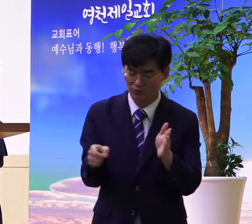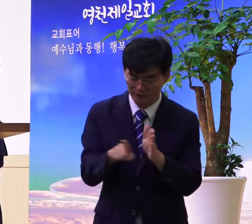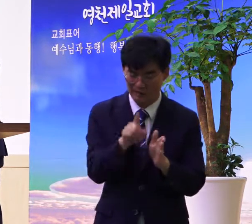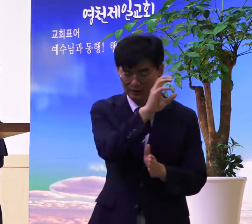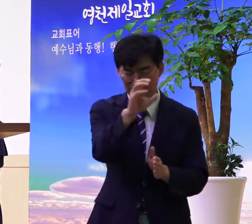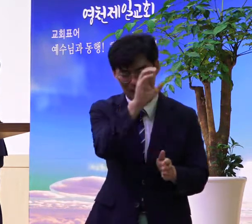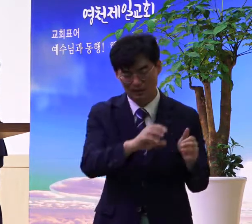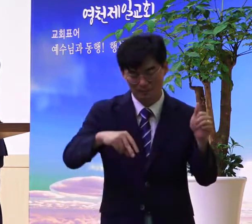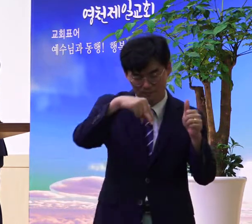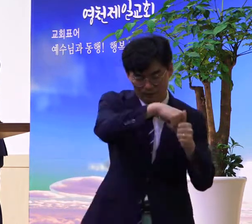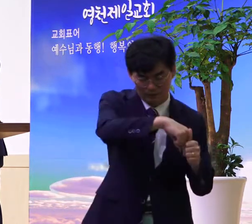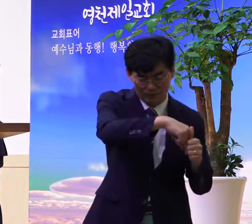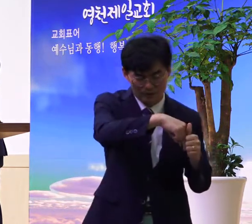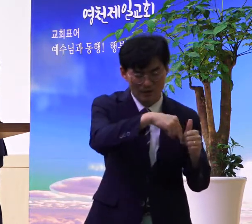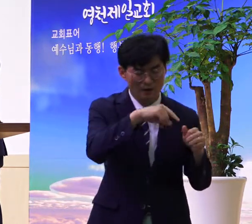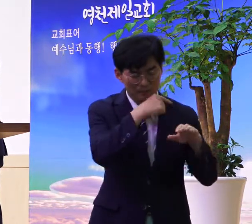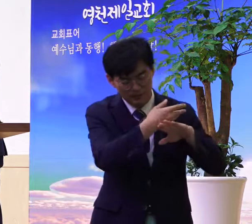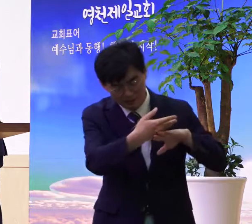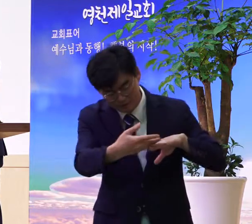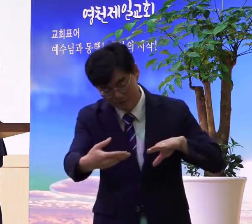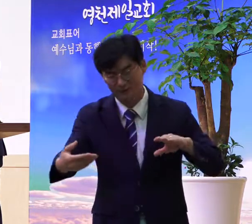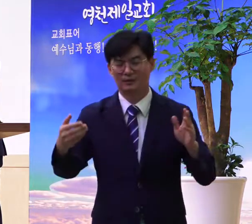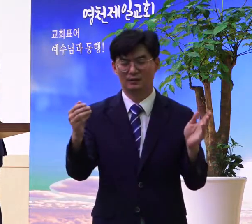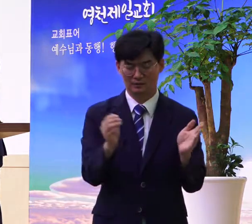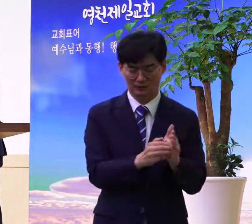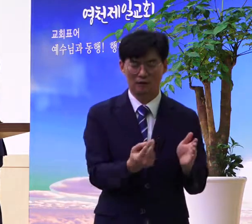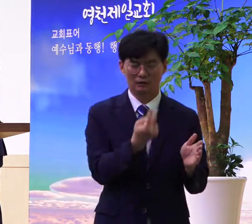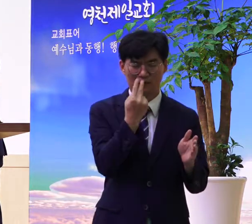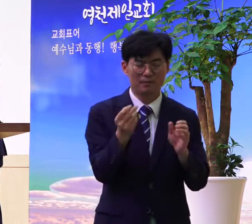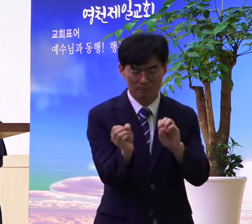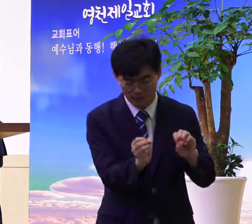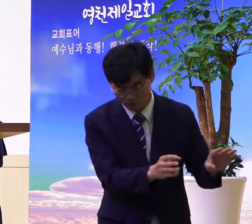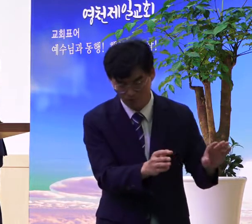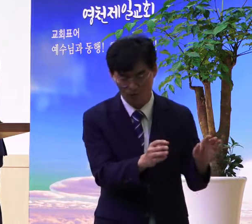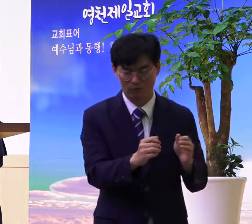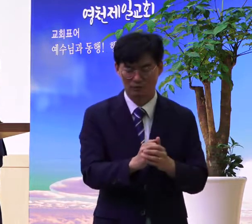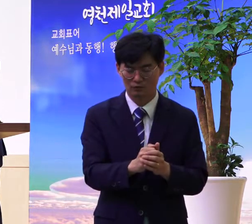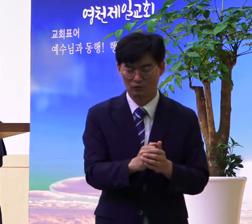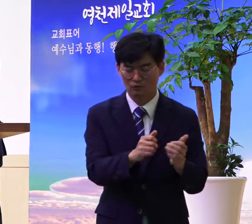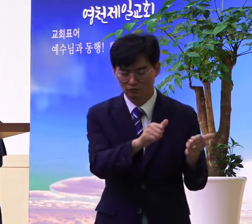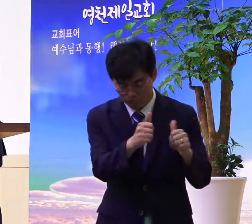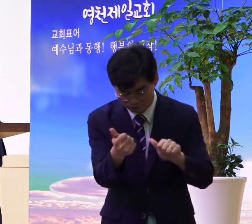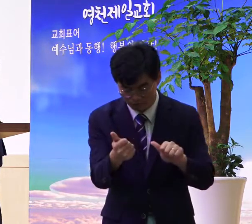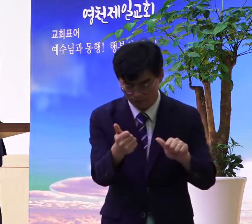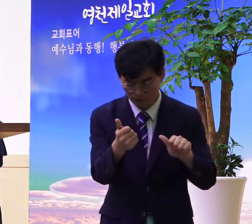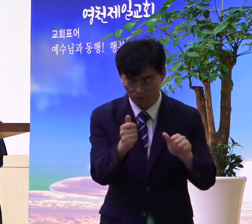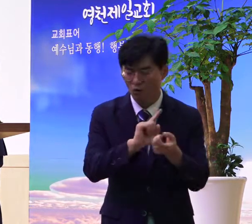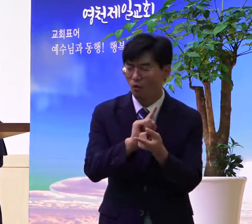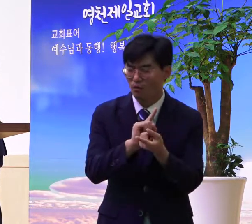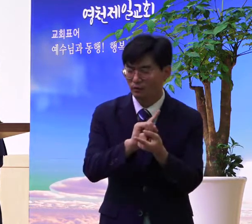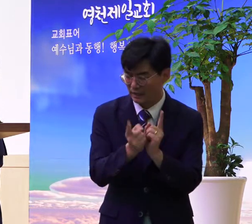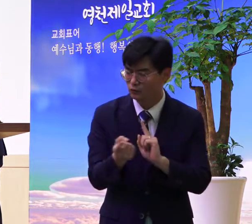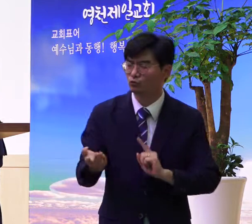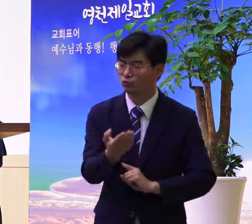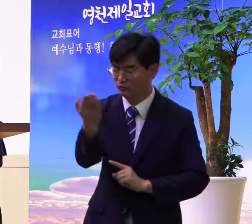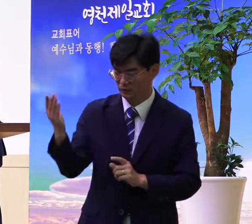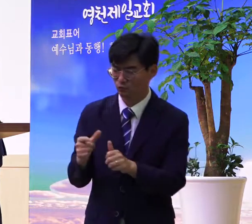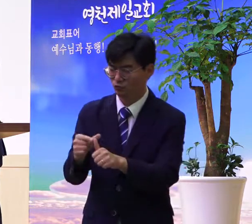십자가에서 물과 피를 다 쏟으시고 생명을 내어주시며 희생 제물이 되셔서 우리를 살려주심을